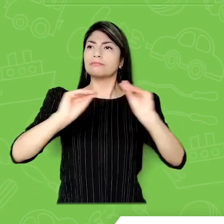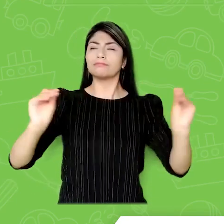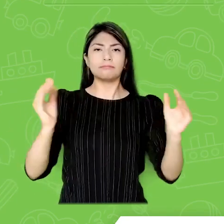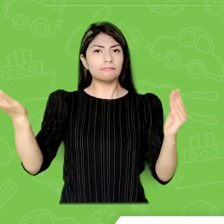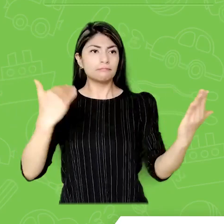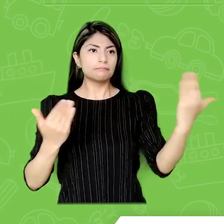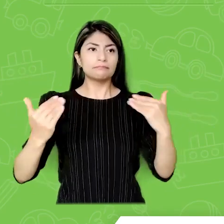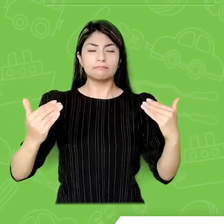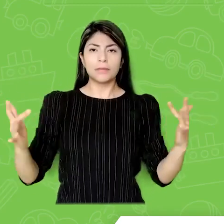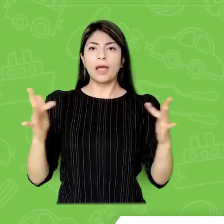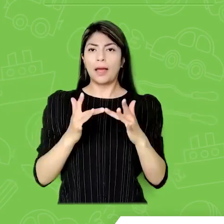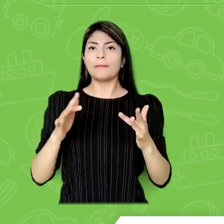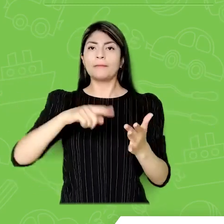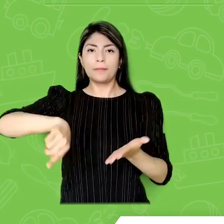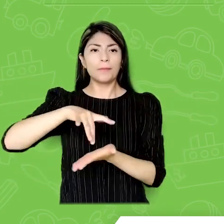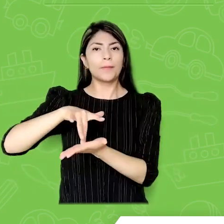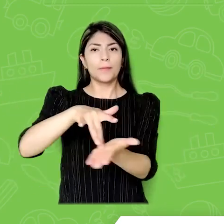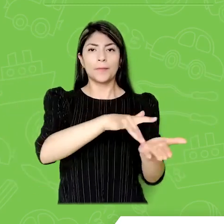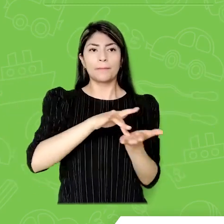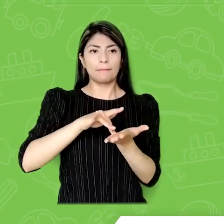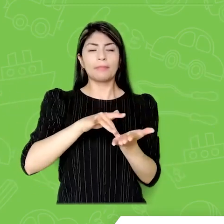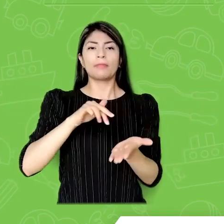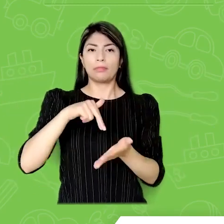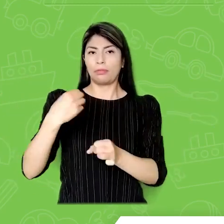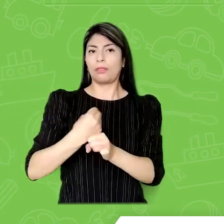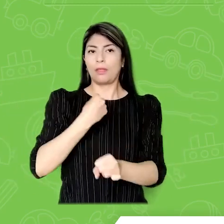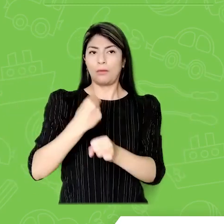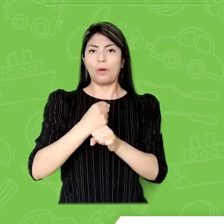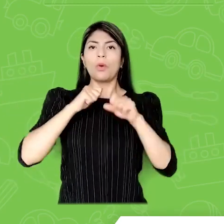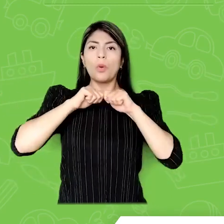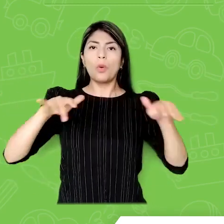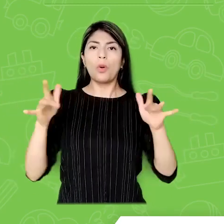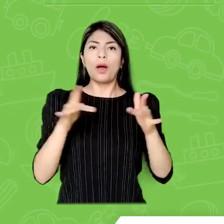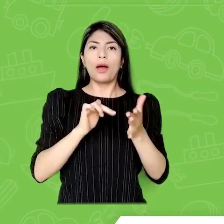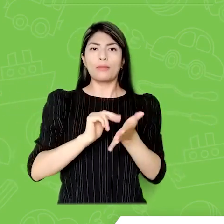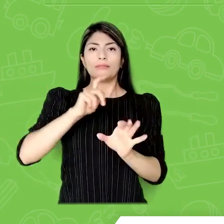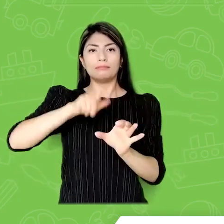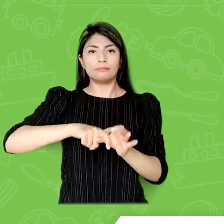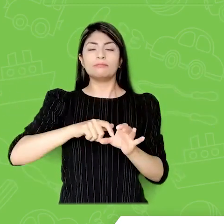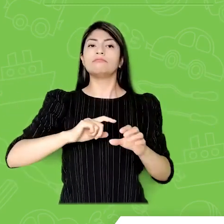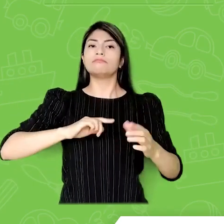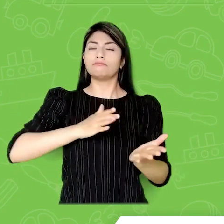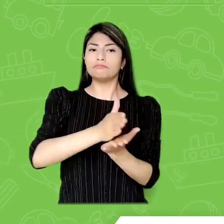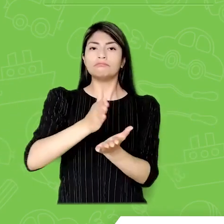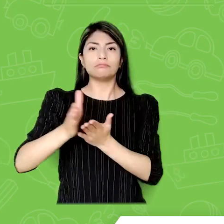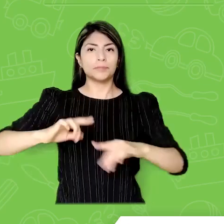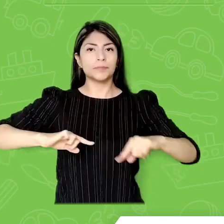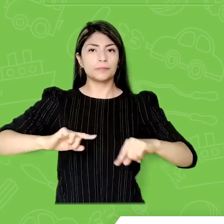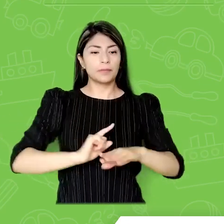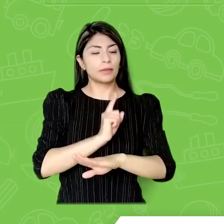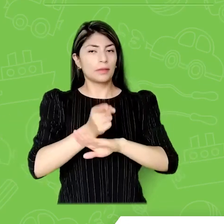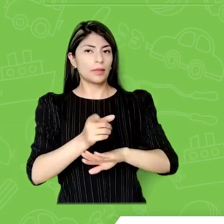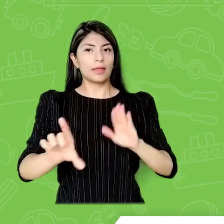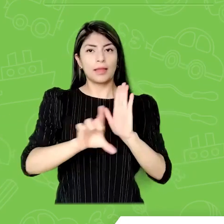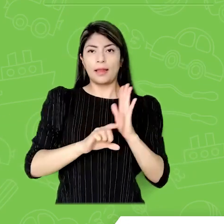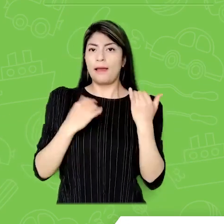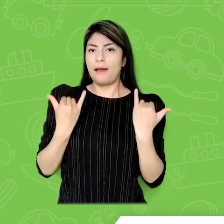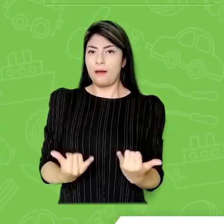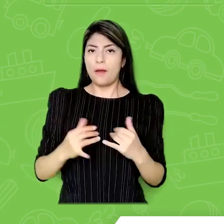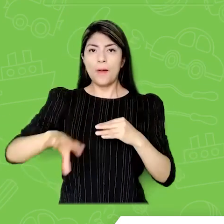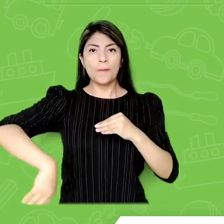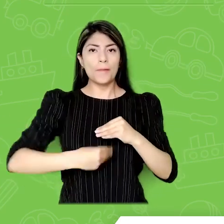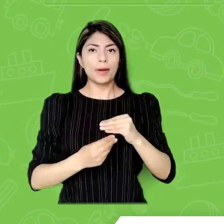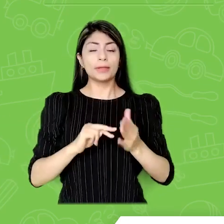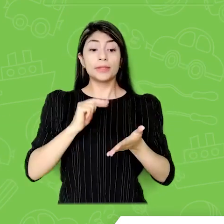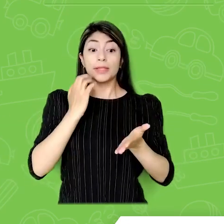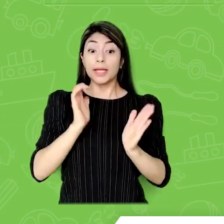desempeño de empleos públicos de carrera, de acuerdo con los términos y condiciones que establezcan la presente ley, y el reglamento y